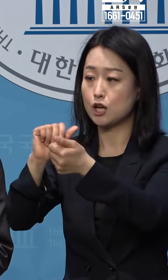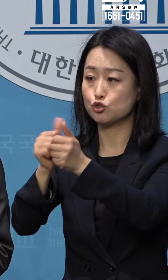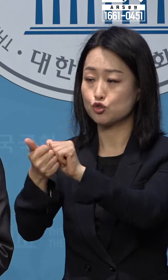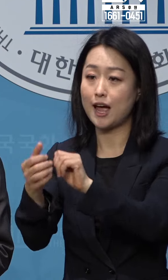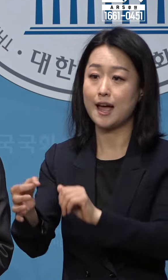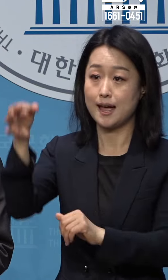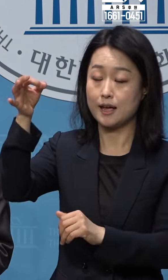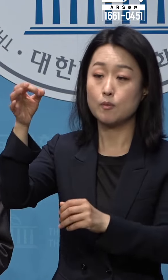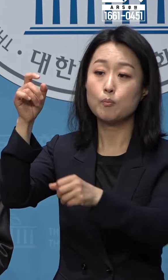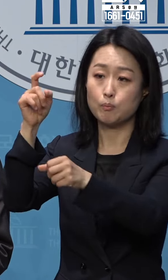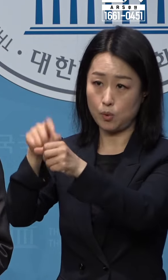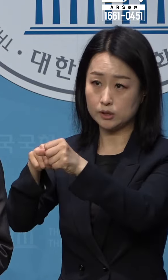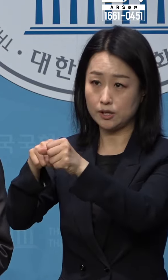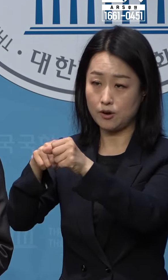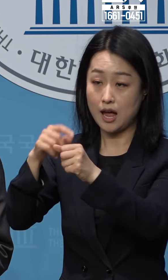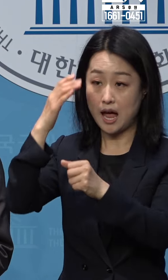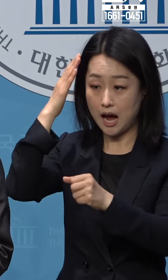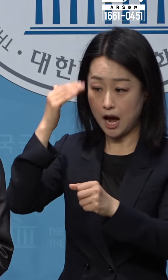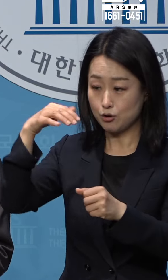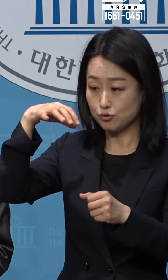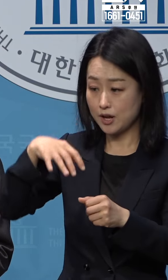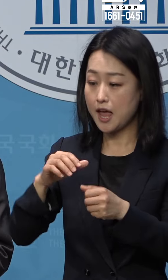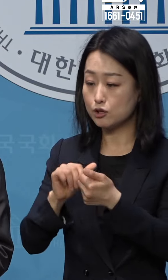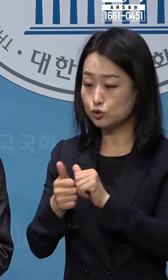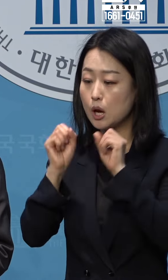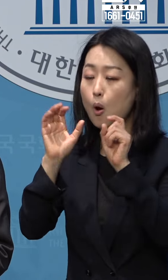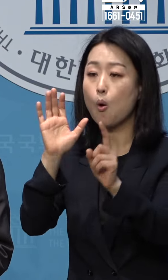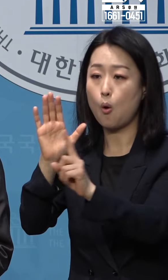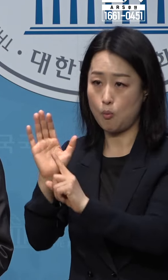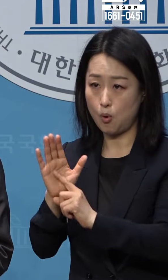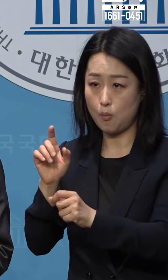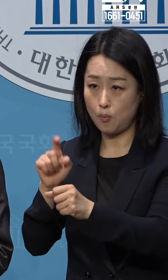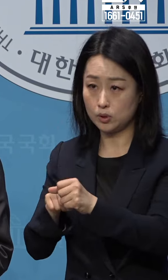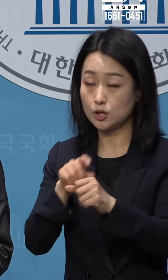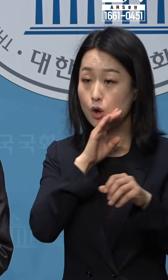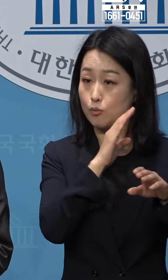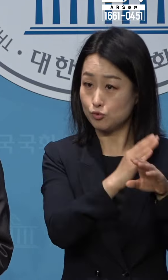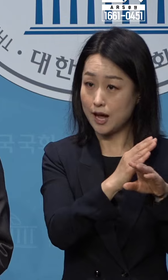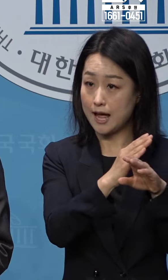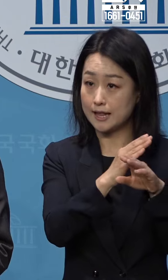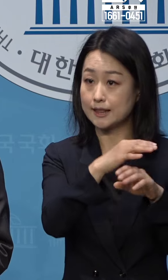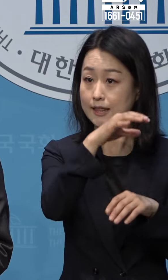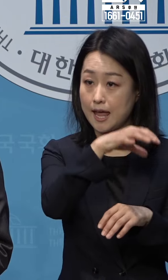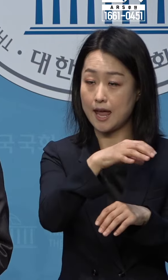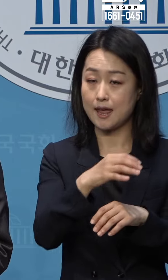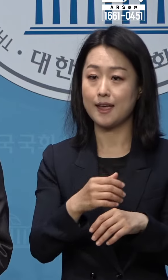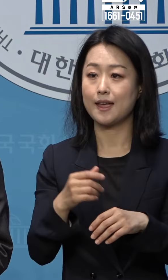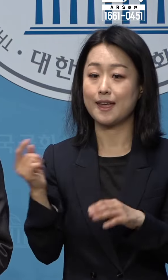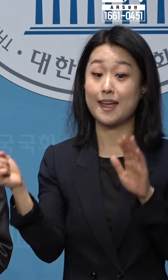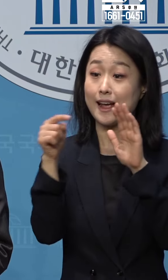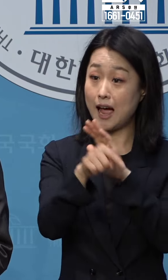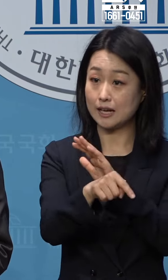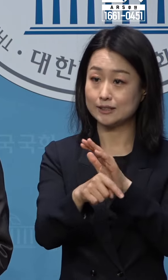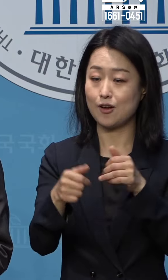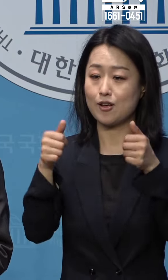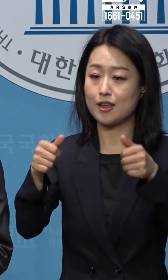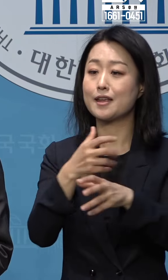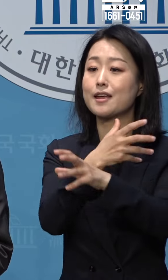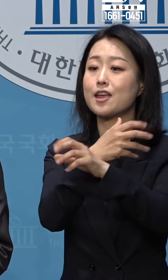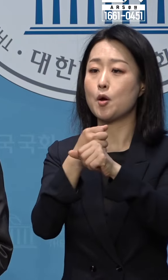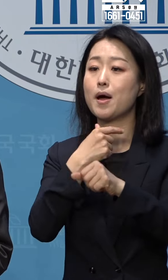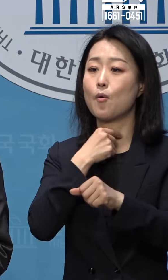부양을 위해 국내 주식 시장에 홍보할 수단으로 북한에서 공개적인 협약식을 하기 위해 북한